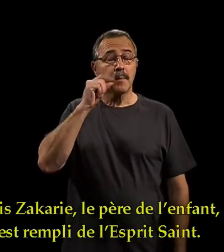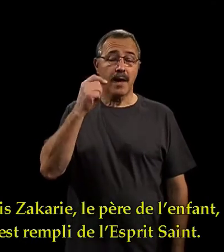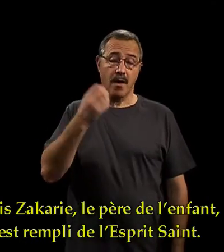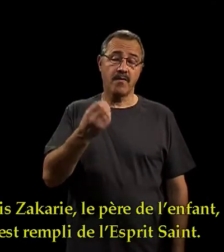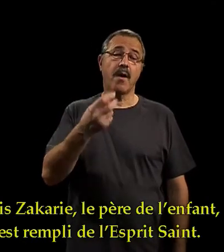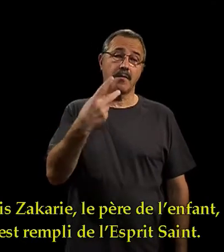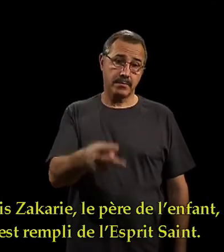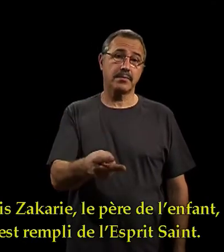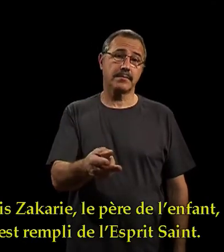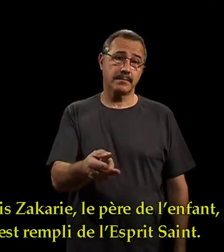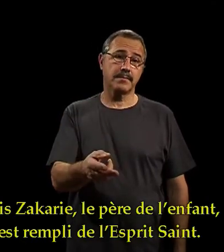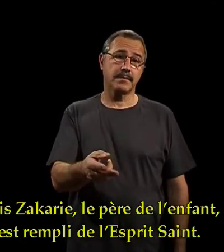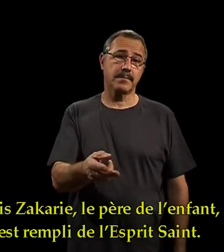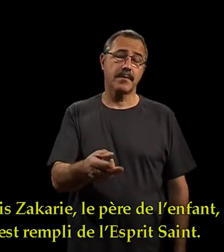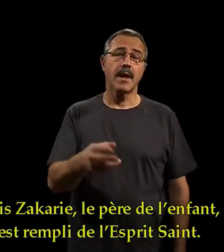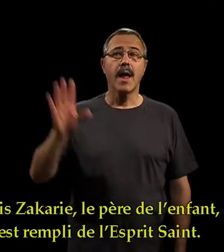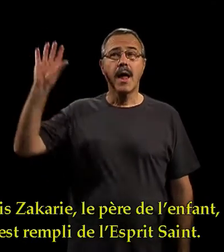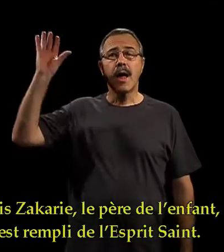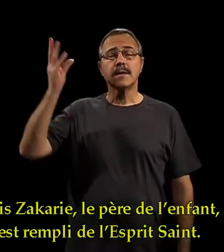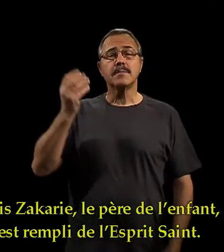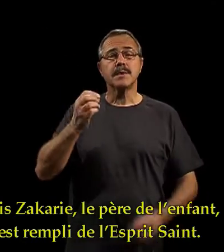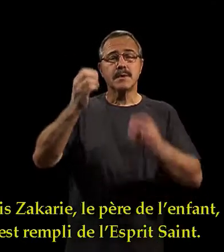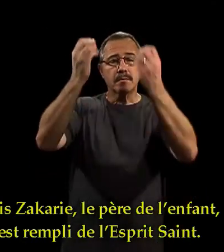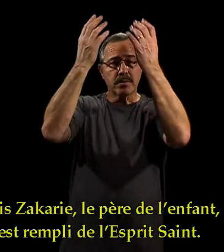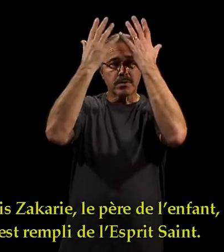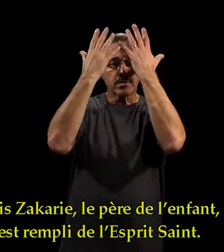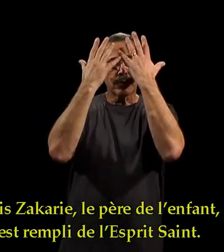Puis Zacharie, le père de l'enfant, est rempli de l'Esprit Saint.